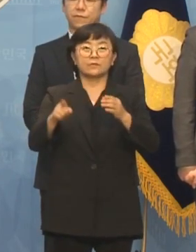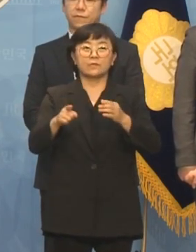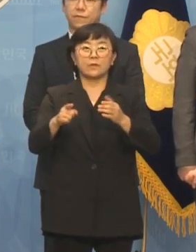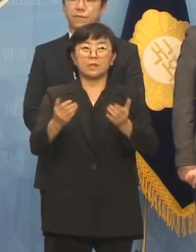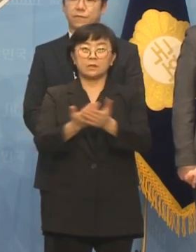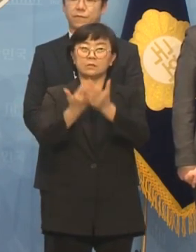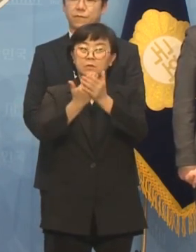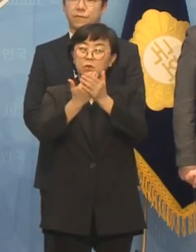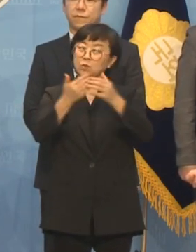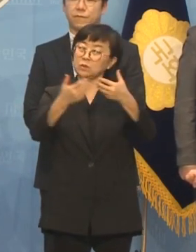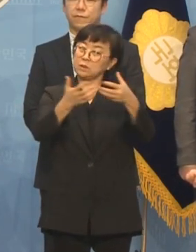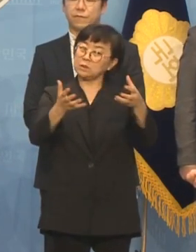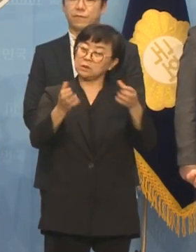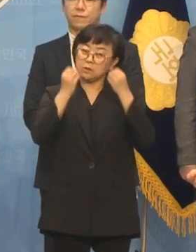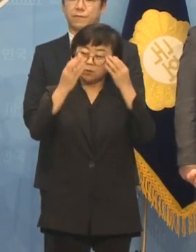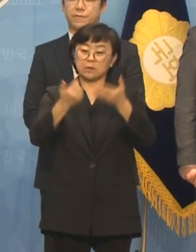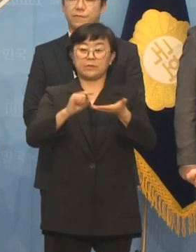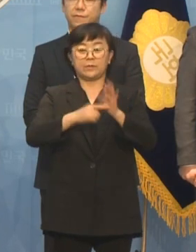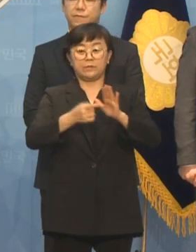신호를 보내고자 합니다.